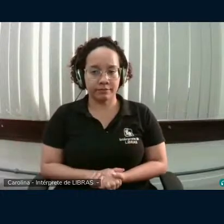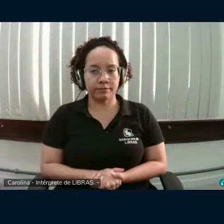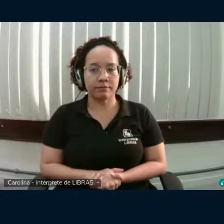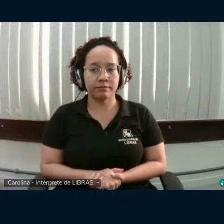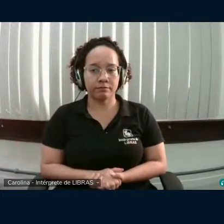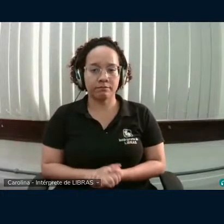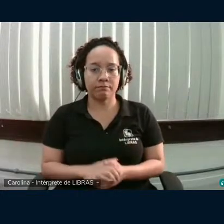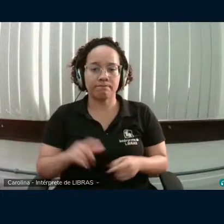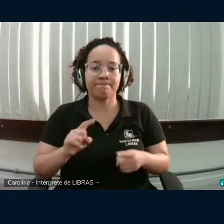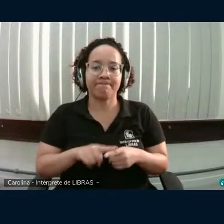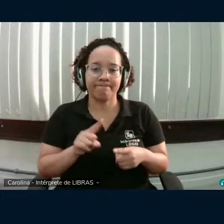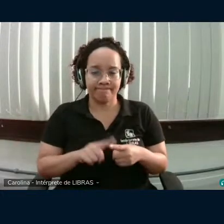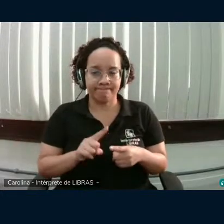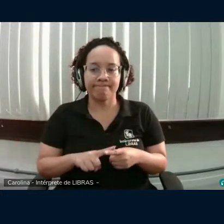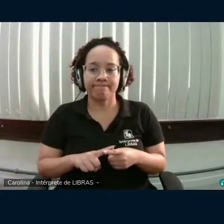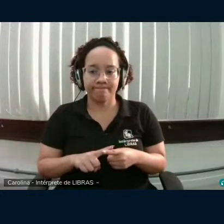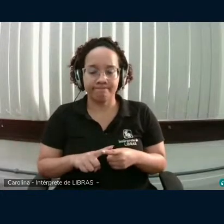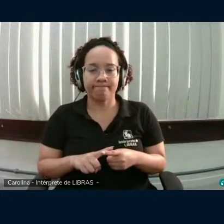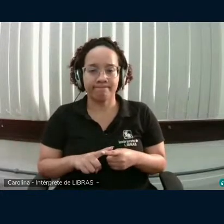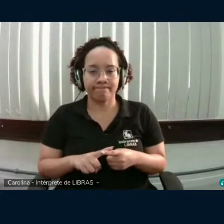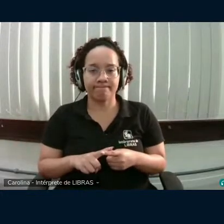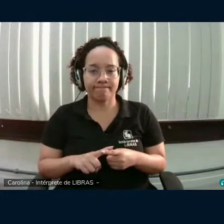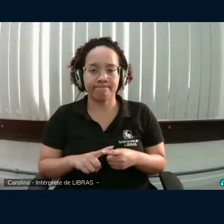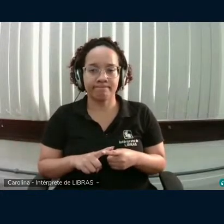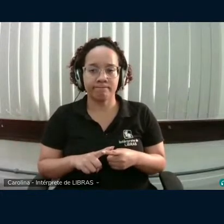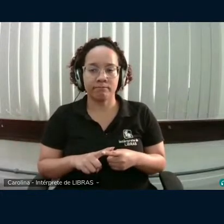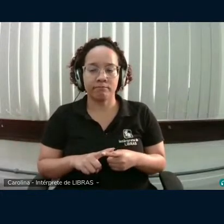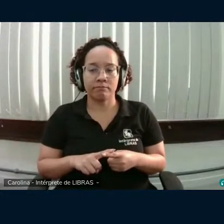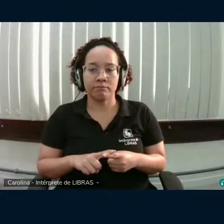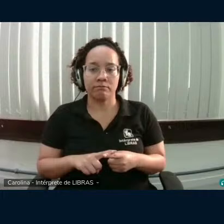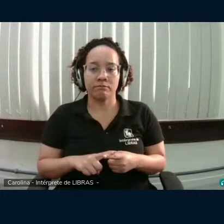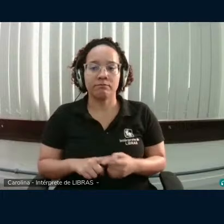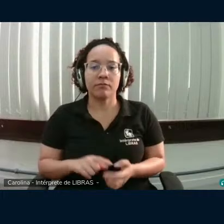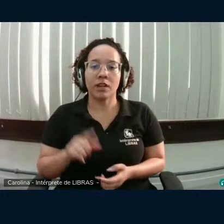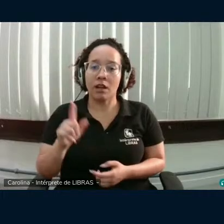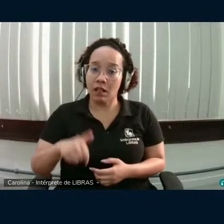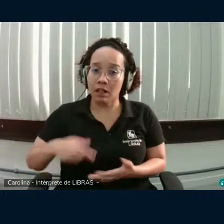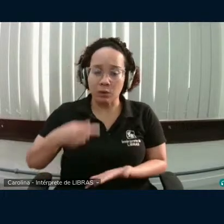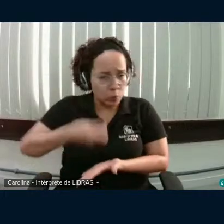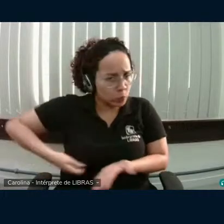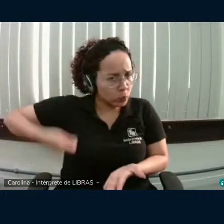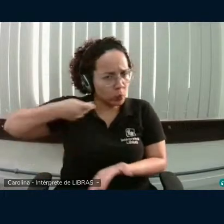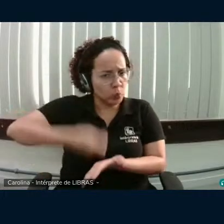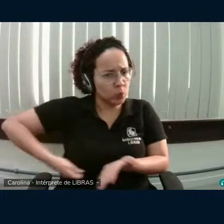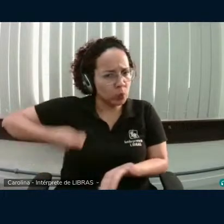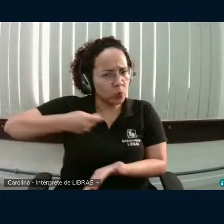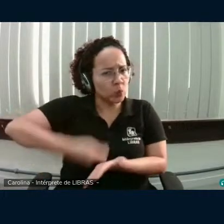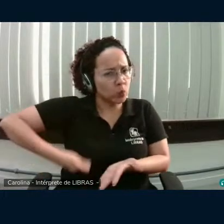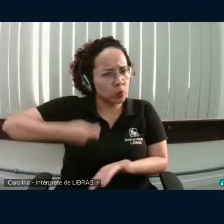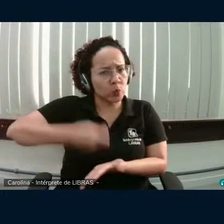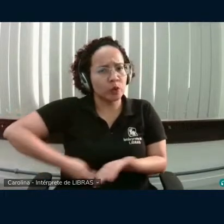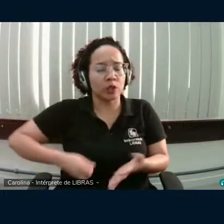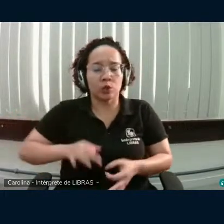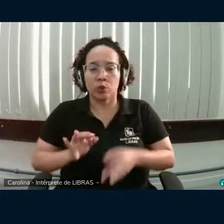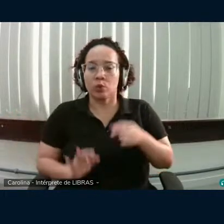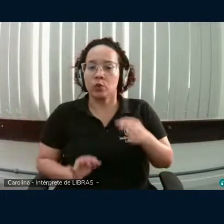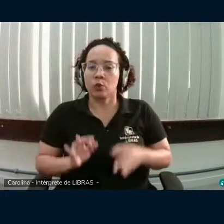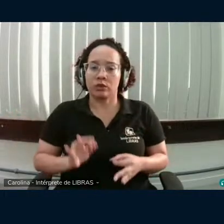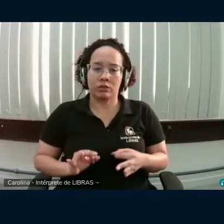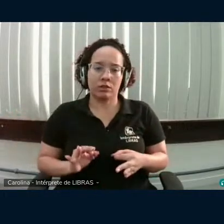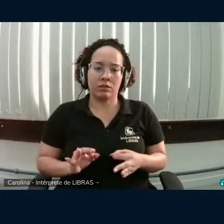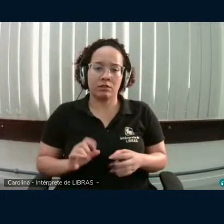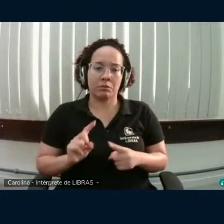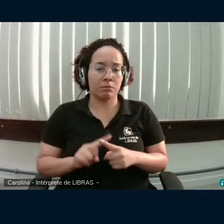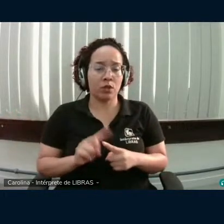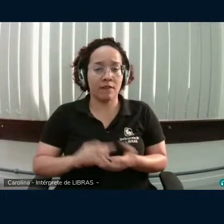Porque, né, vejo como sendo uma forma de luta justa quando não se tem um